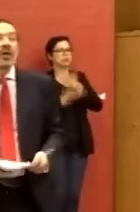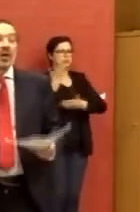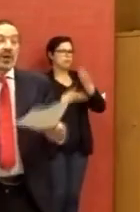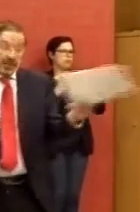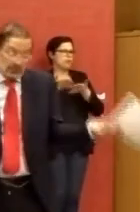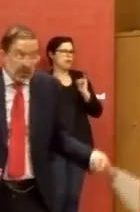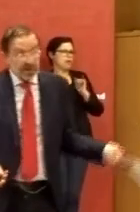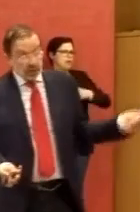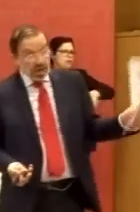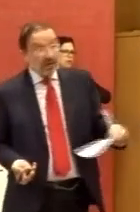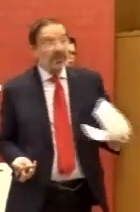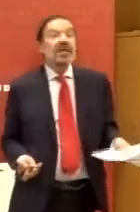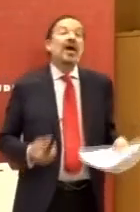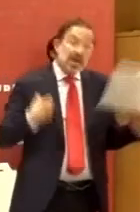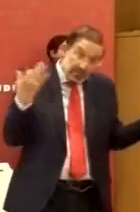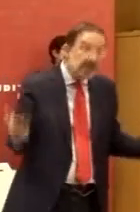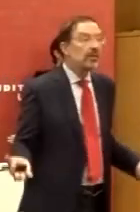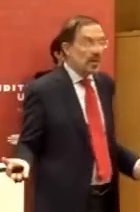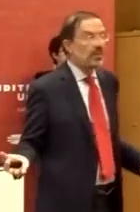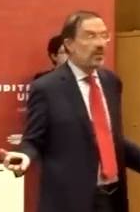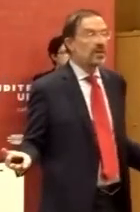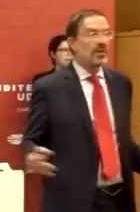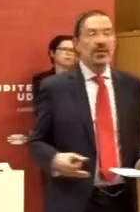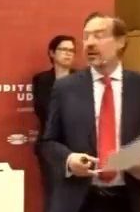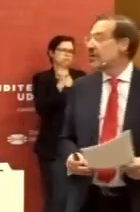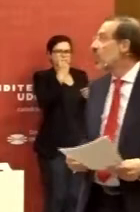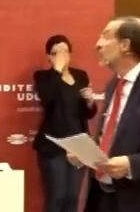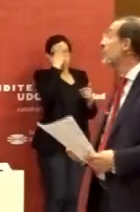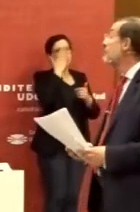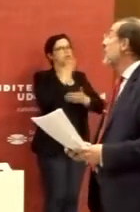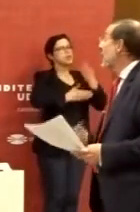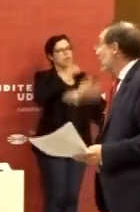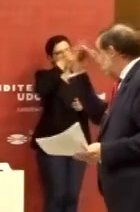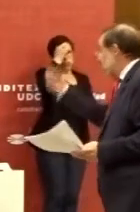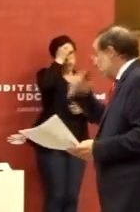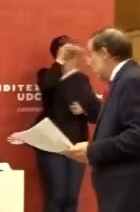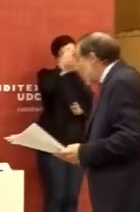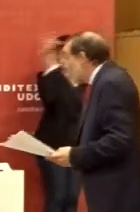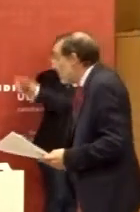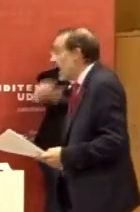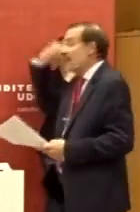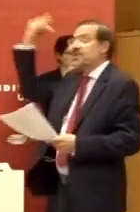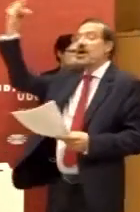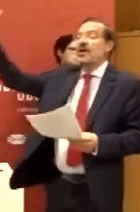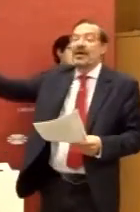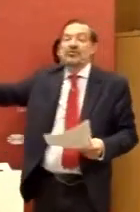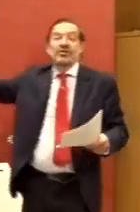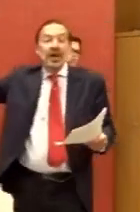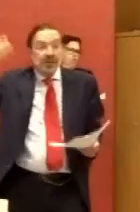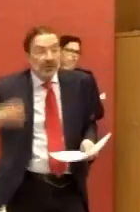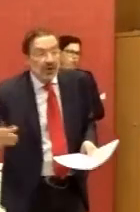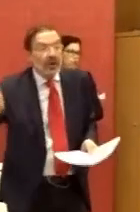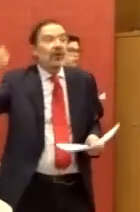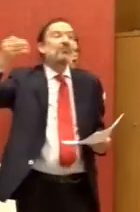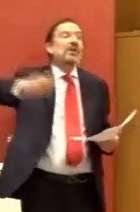discapacidad, ¿no? Sensorial, física y principalmente discapacidad intelectual, ¿no? Bueno, pues yo ya conocía a APSA, el caso